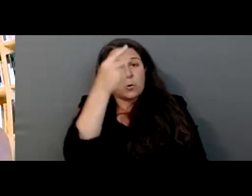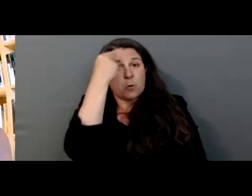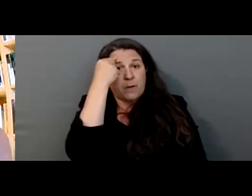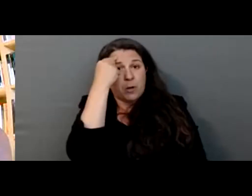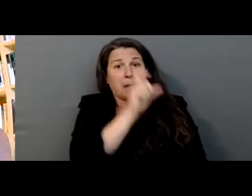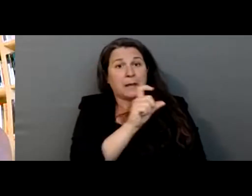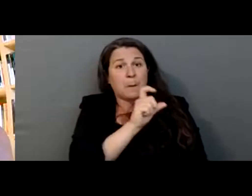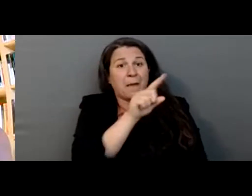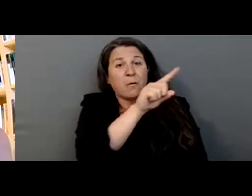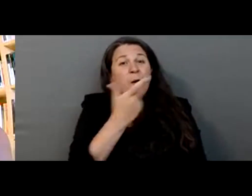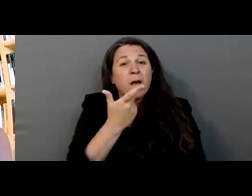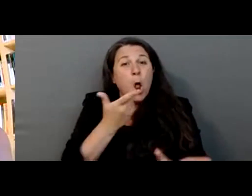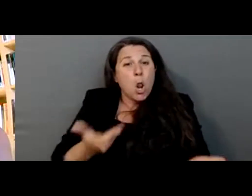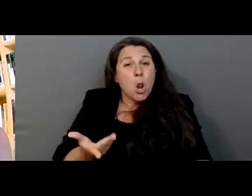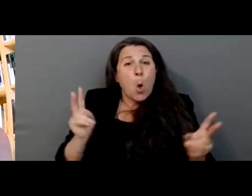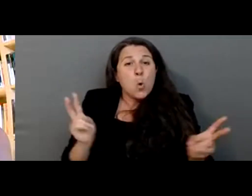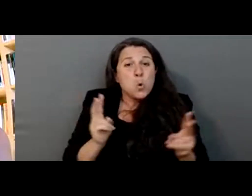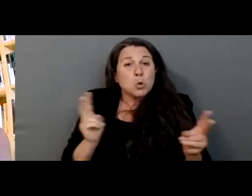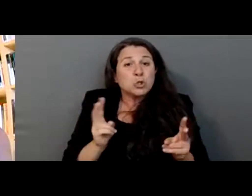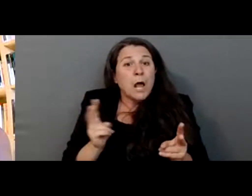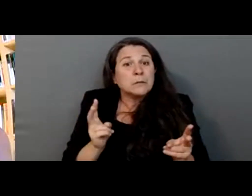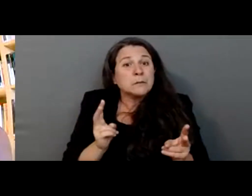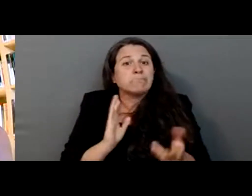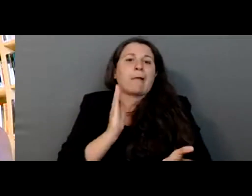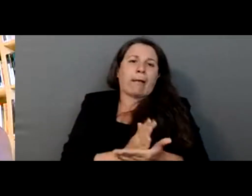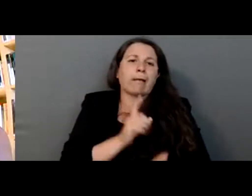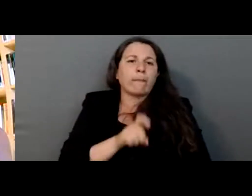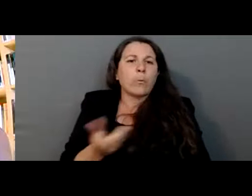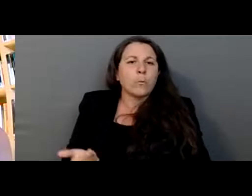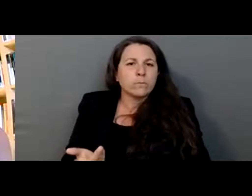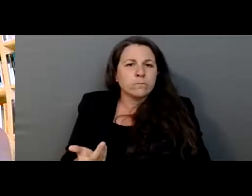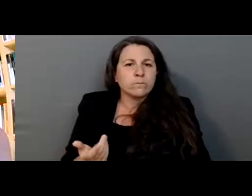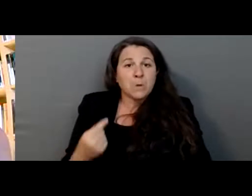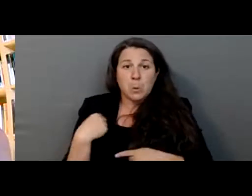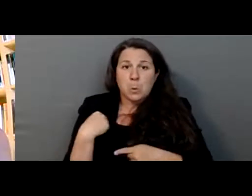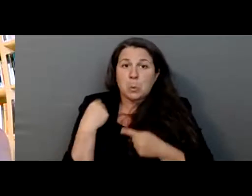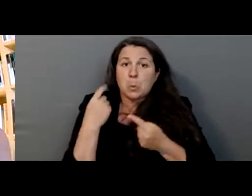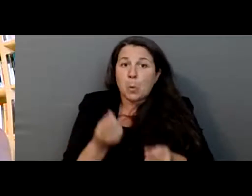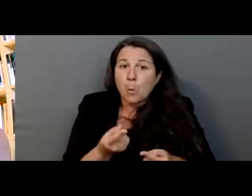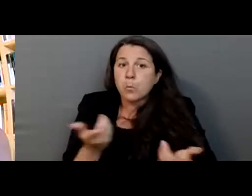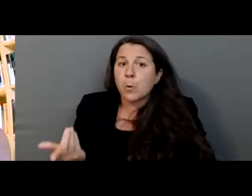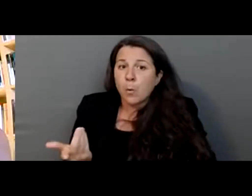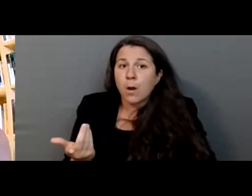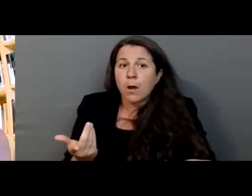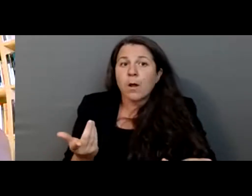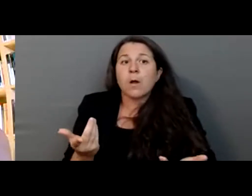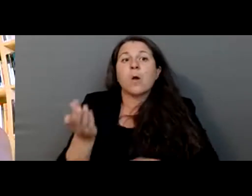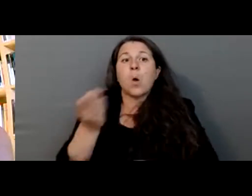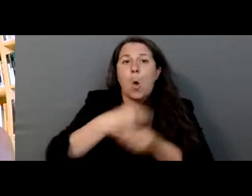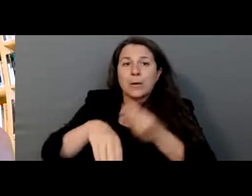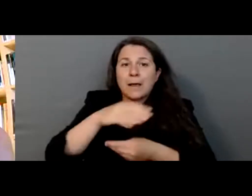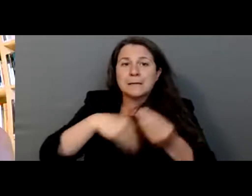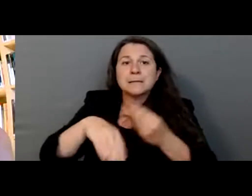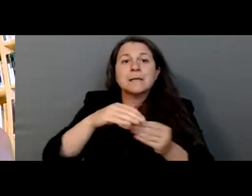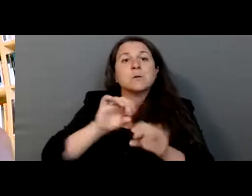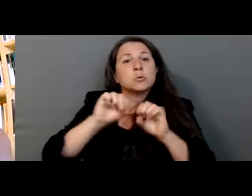d'urgence sanitaire. Et depuis donc cette déclaration, nous recueillons des appuis des organisations de la société civile pour